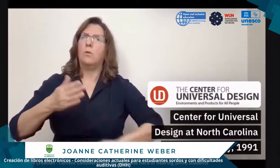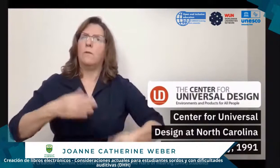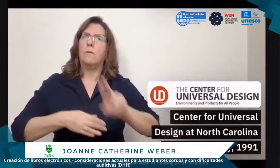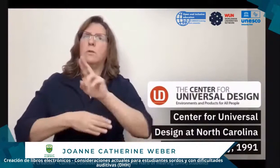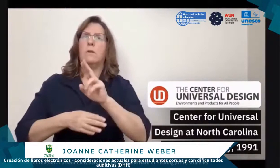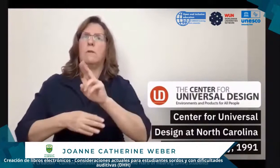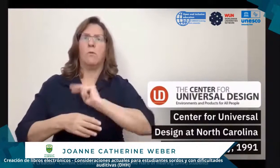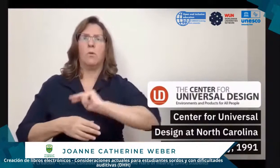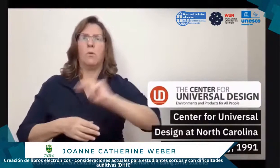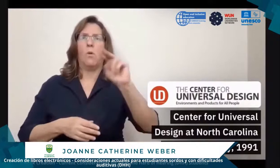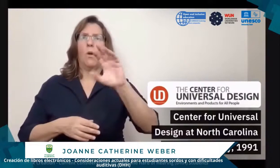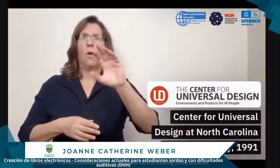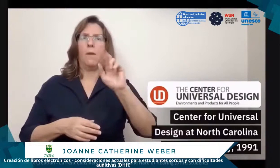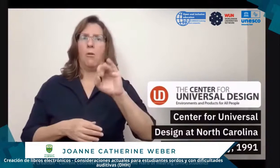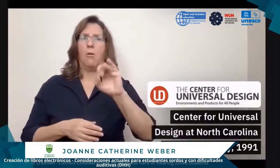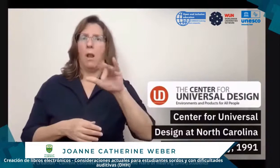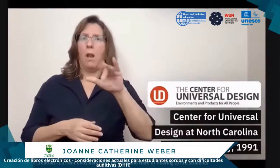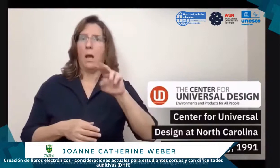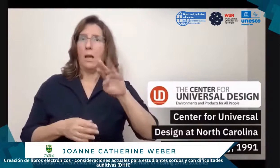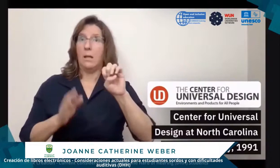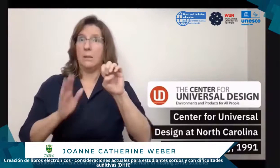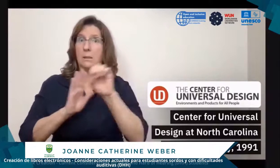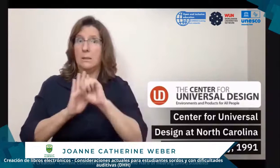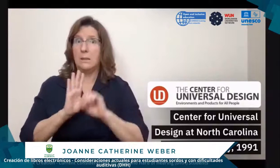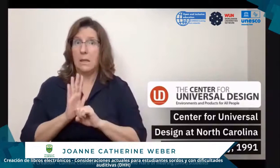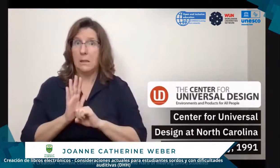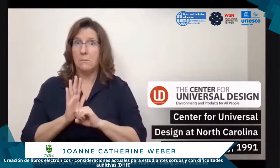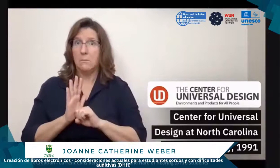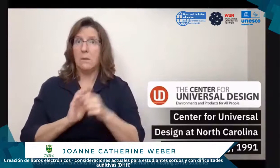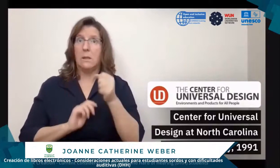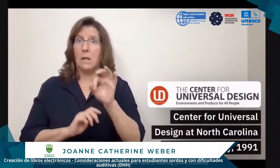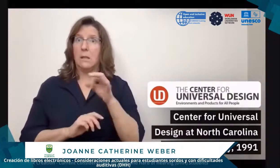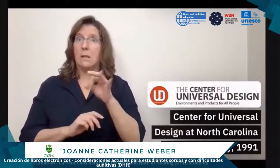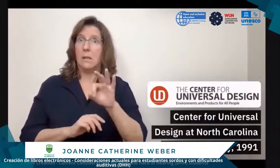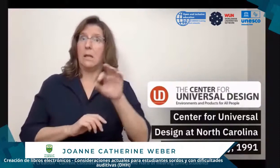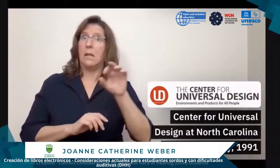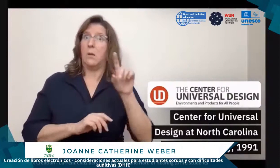en la Universidad Estatal de Carolina del Norte en 1991.